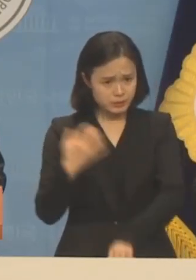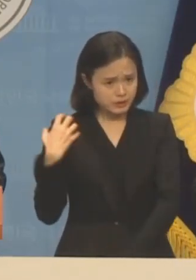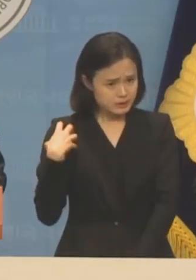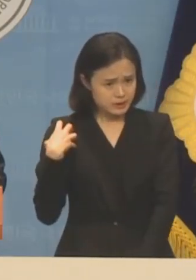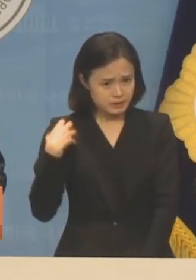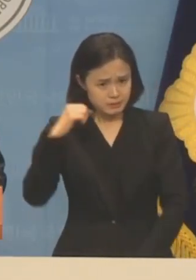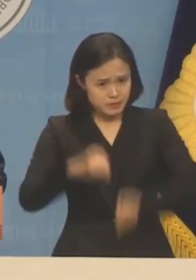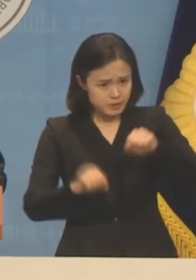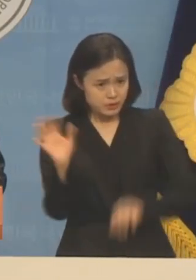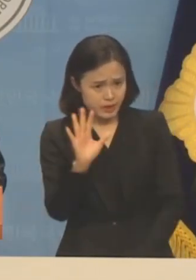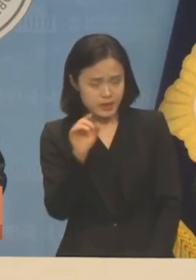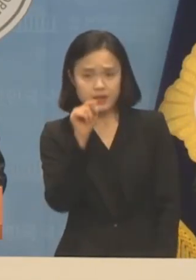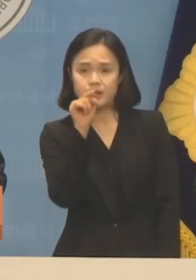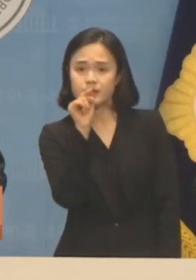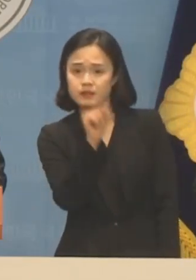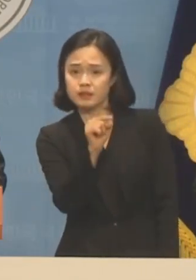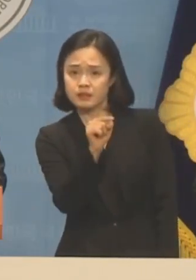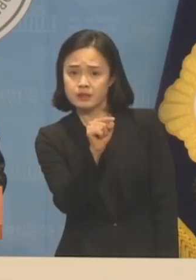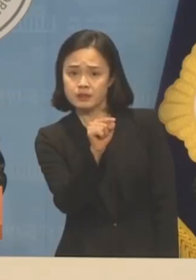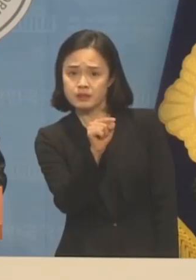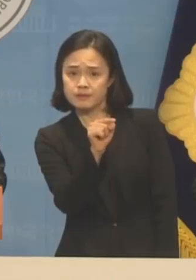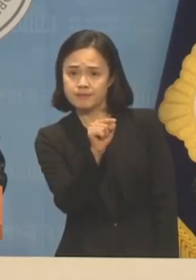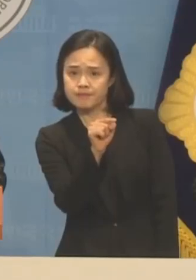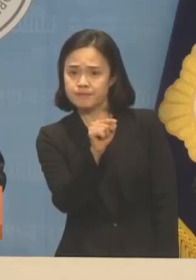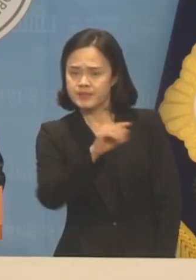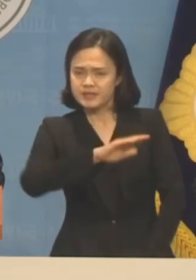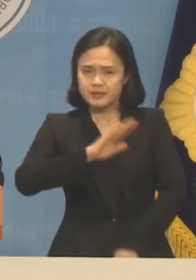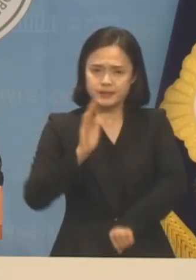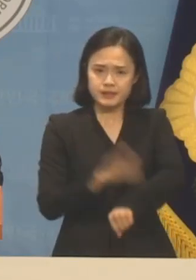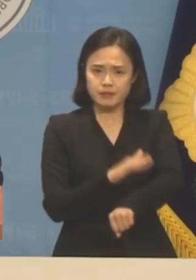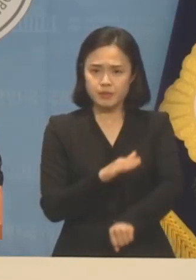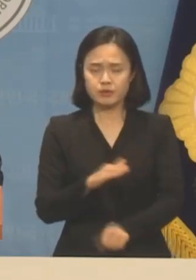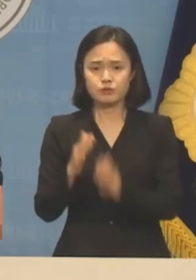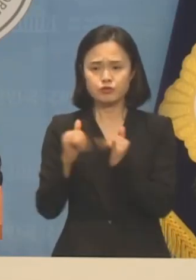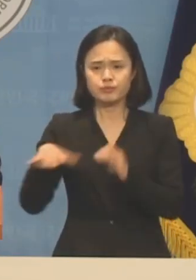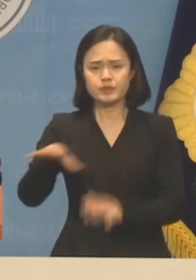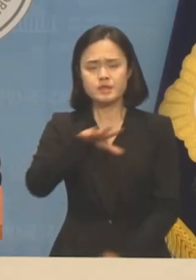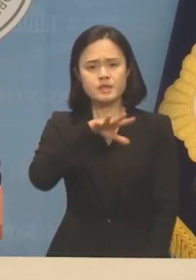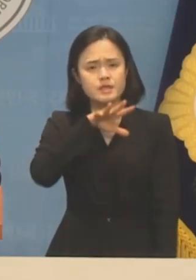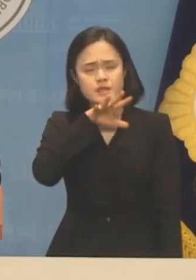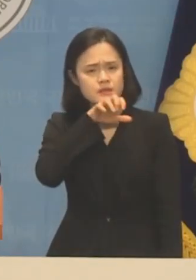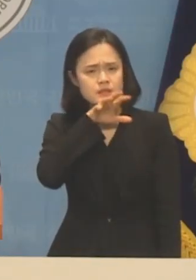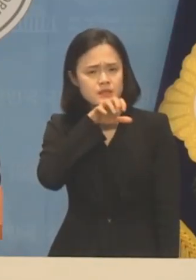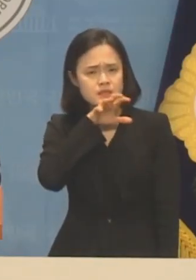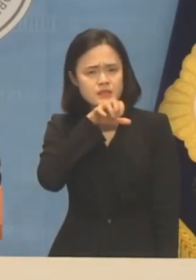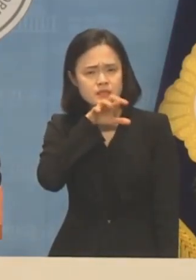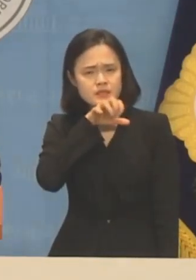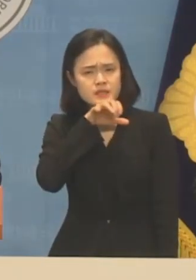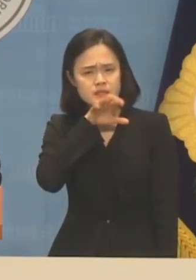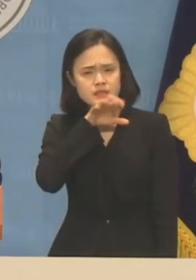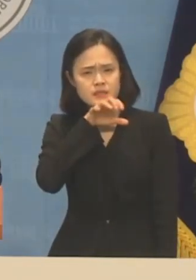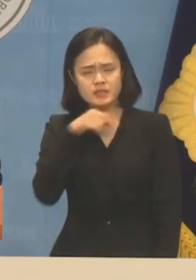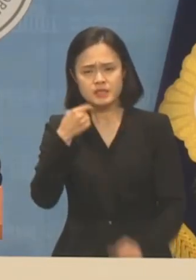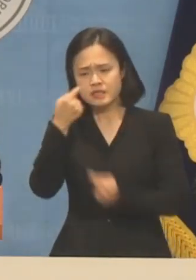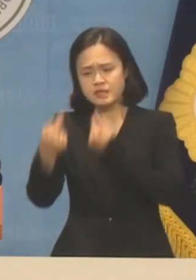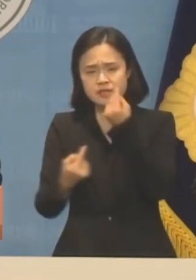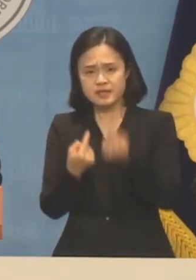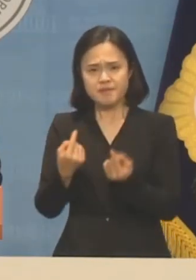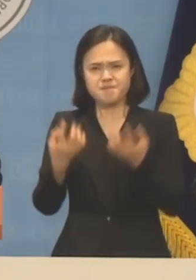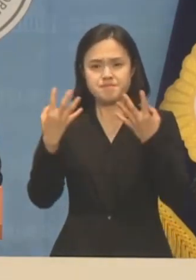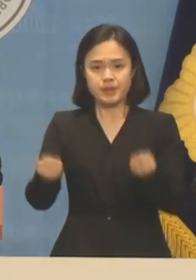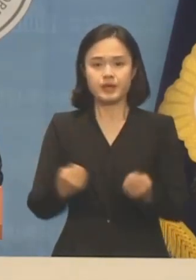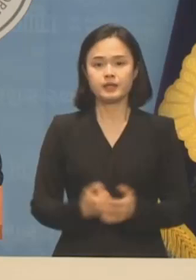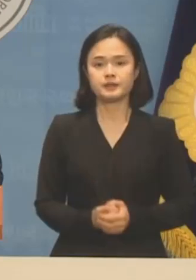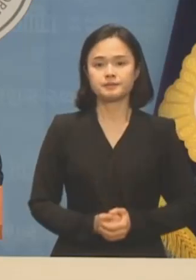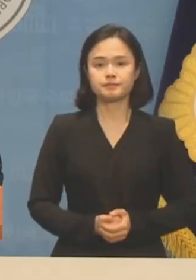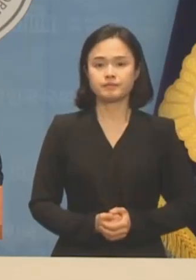비판을 그 비판이 점점 높아지고 있음을 그러한 국민의 비판을 대신해서 저희들이 최소한의